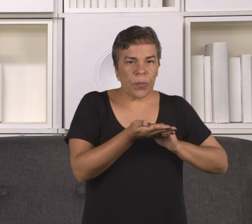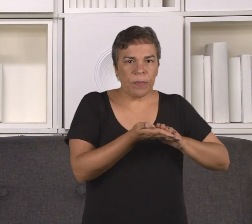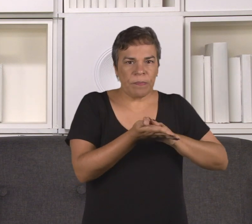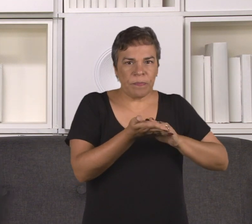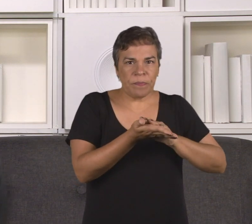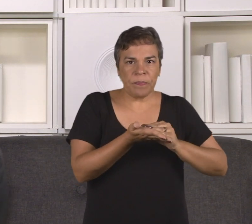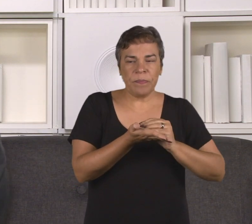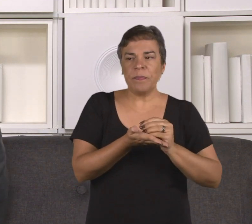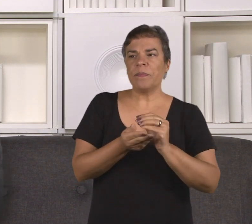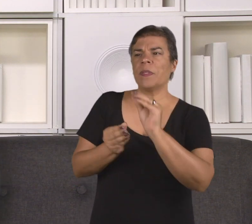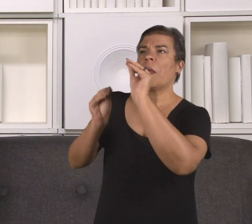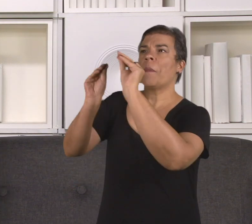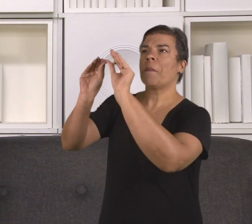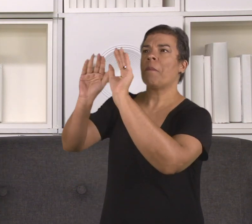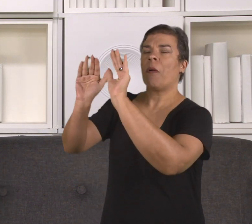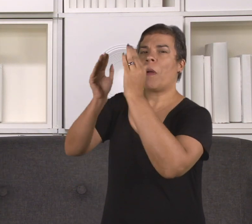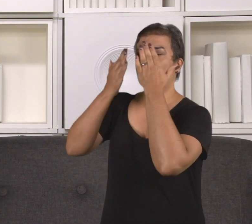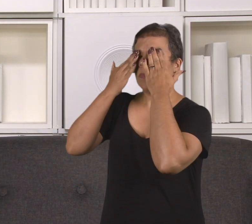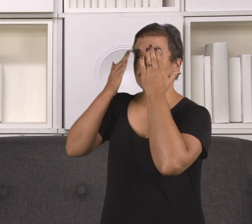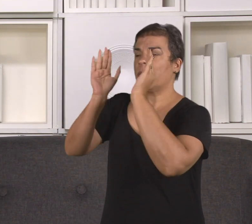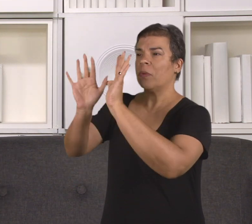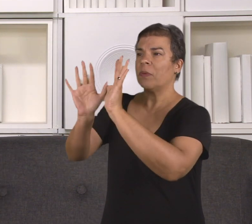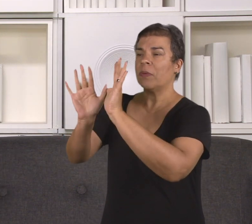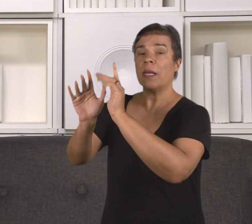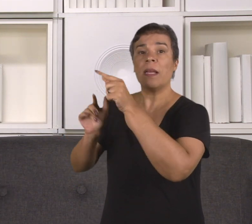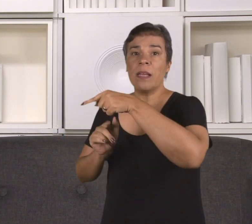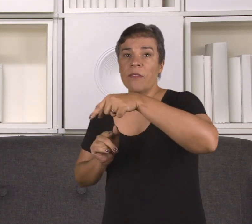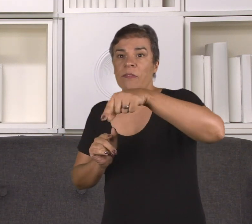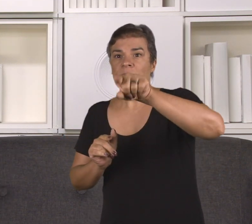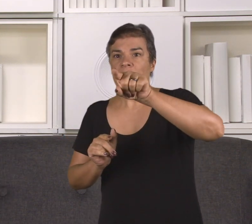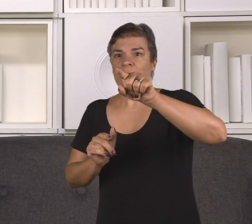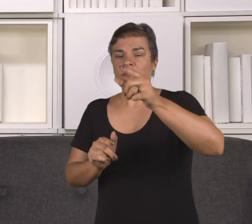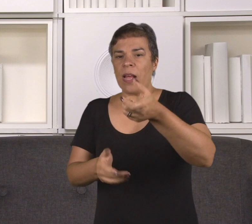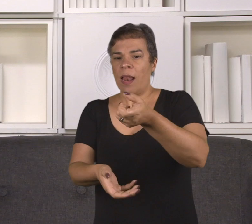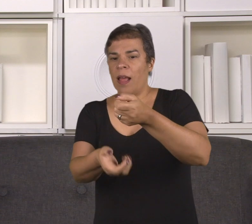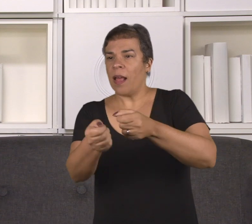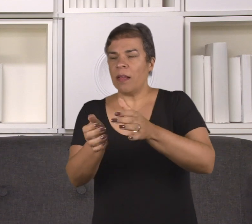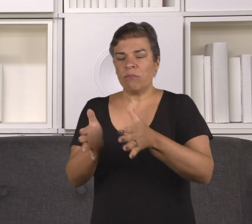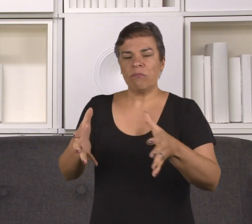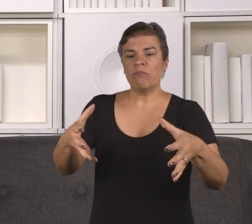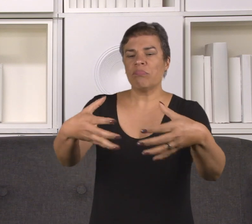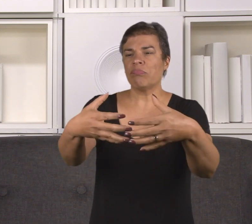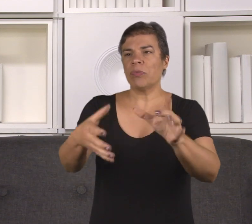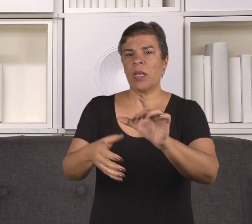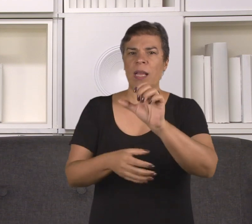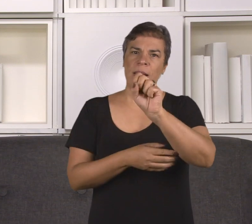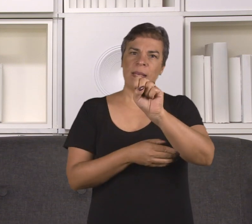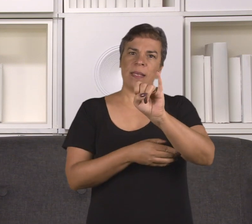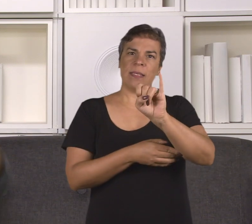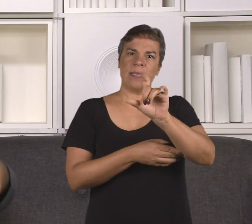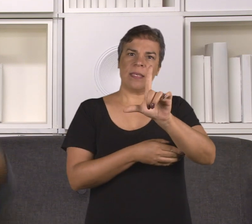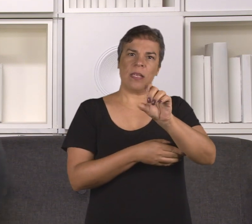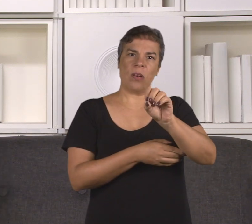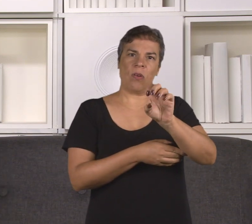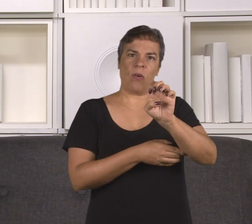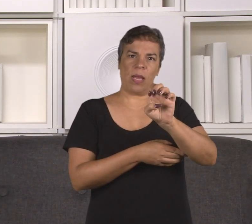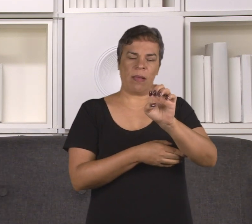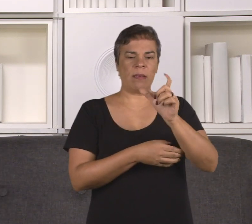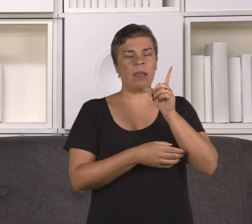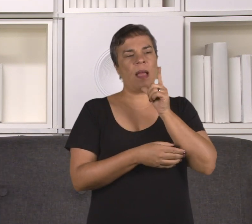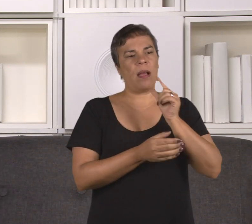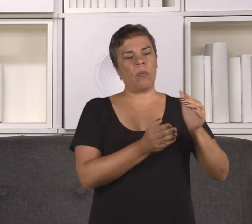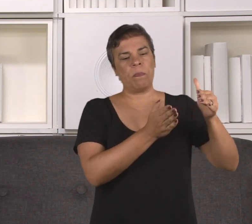manda que o cego vá ao tanque de Siloé ou à fonte de Siloé. A fonte de Siloé era a única nascente